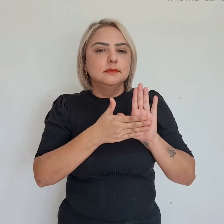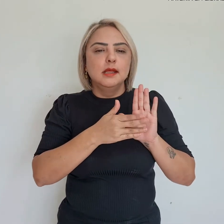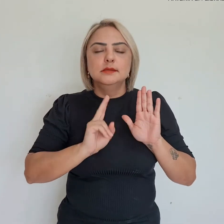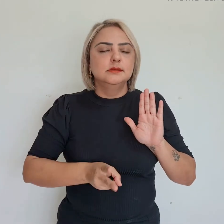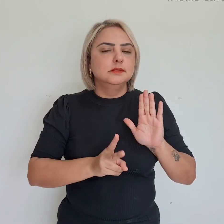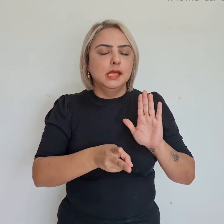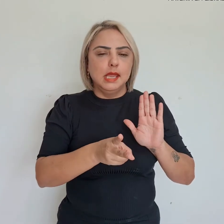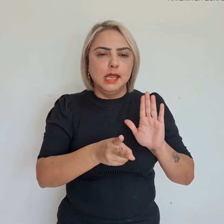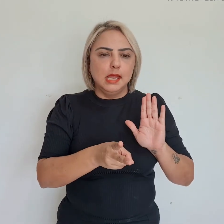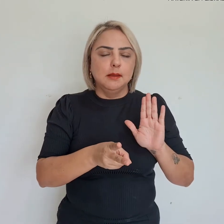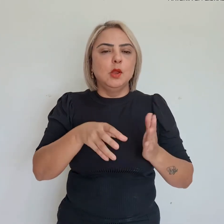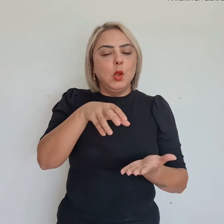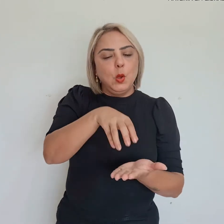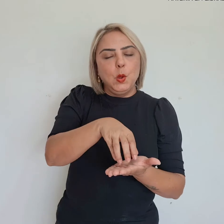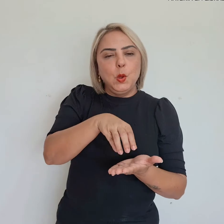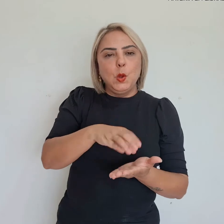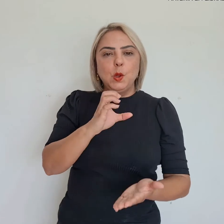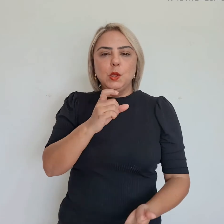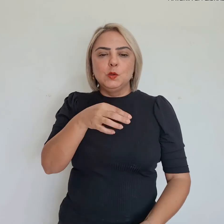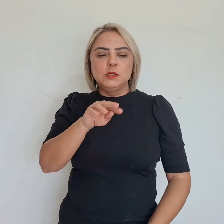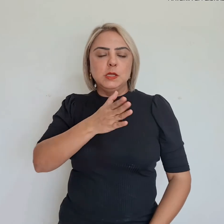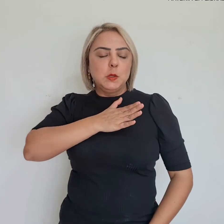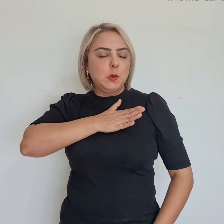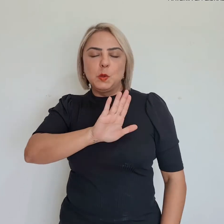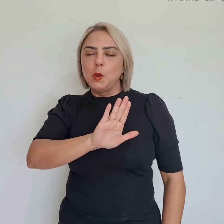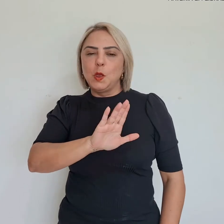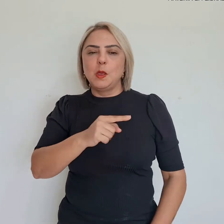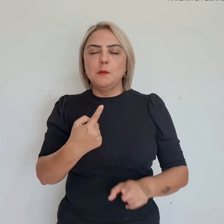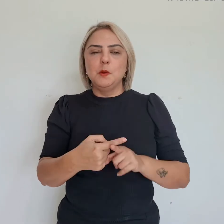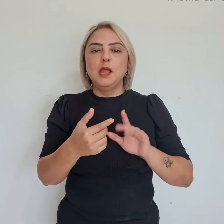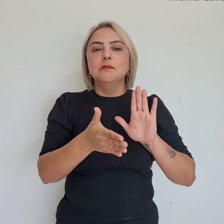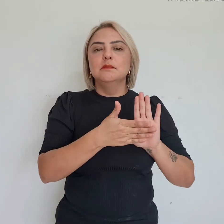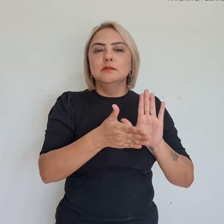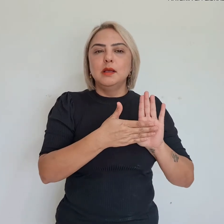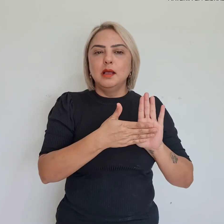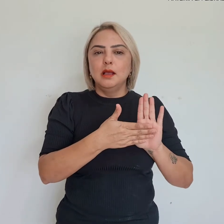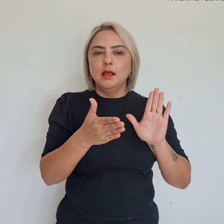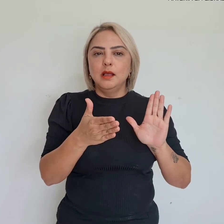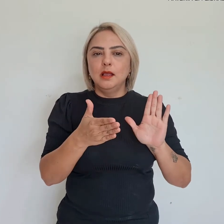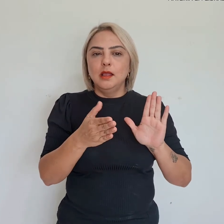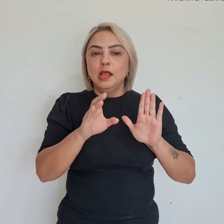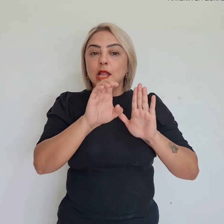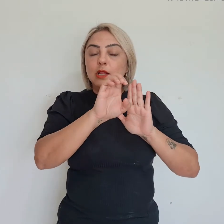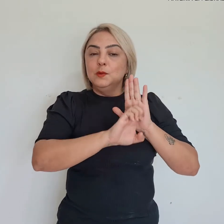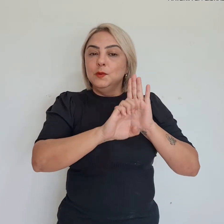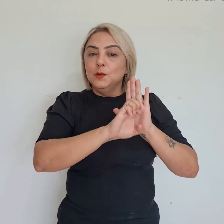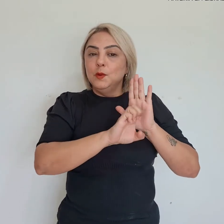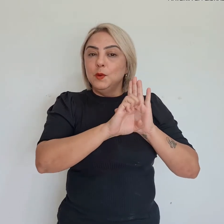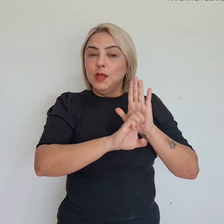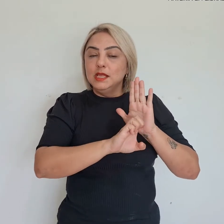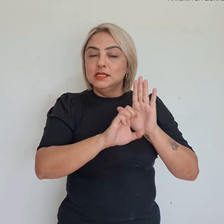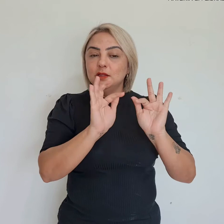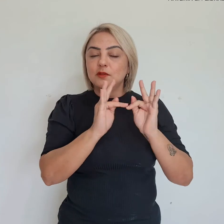o Centrão não gosta porque é a pauta do Estatuto da Família, um projeto da